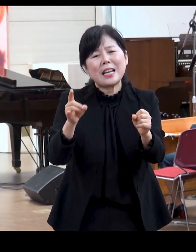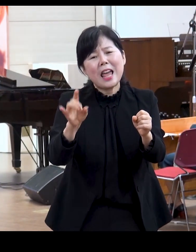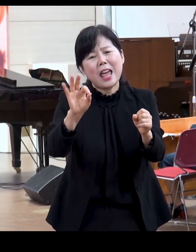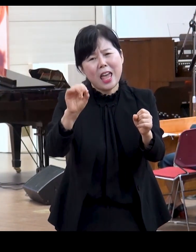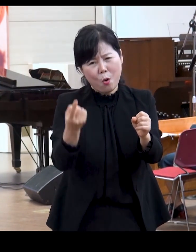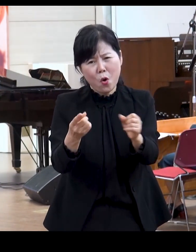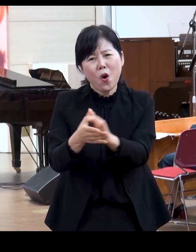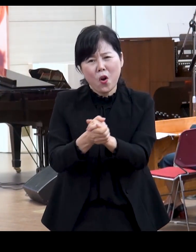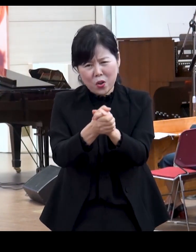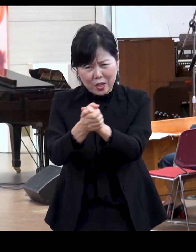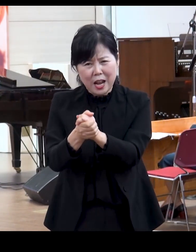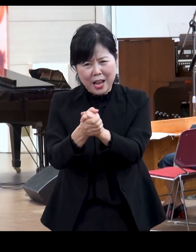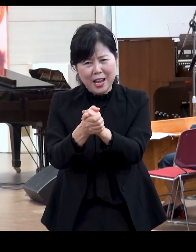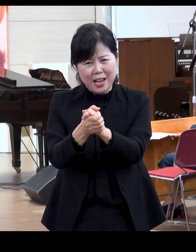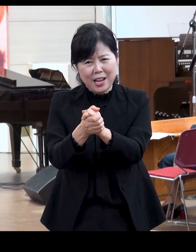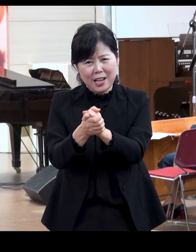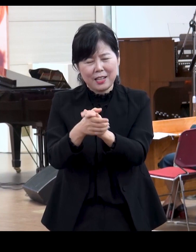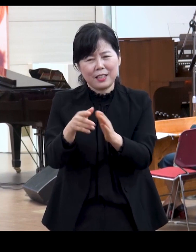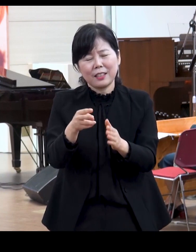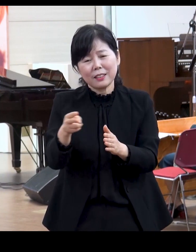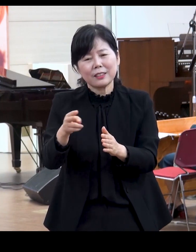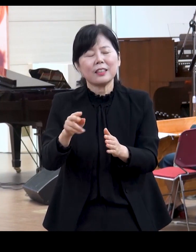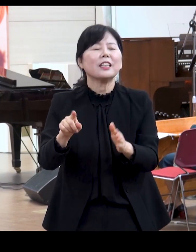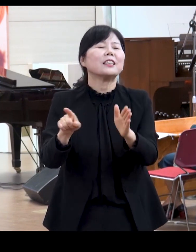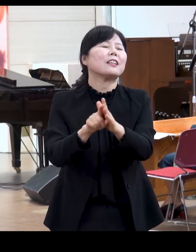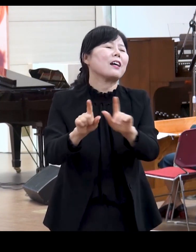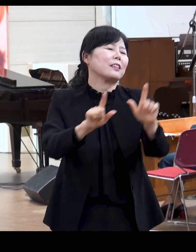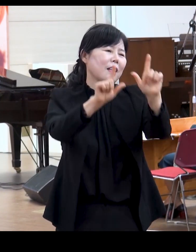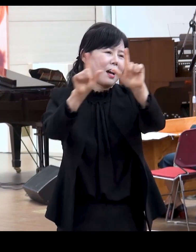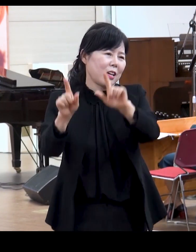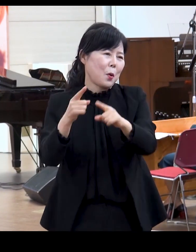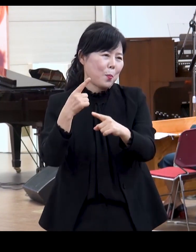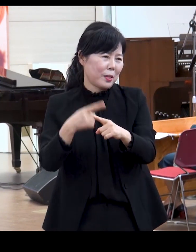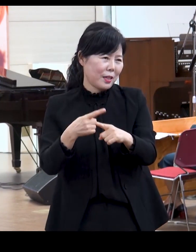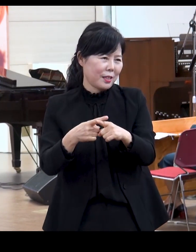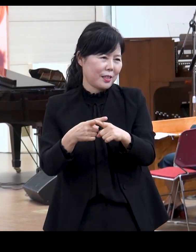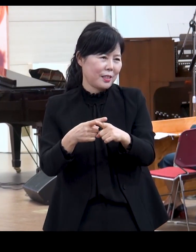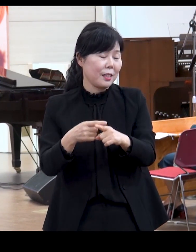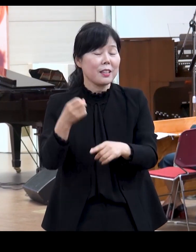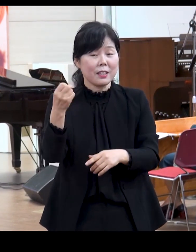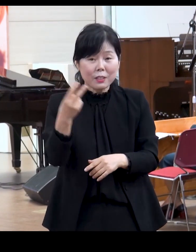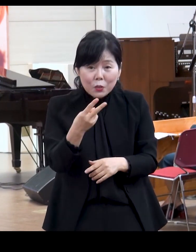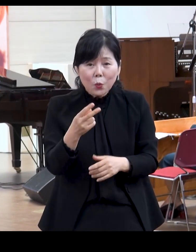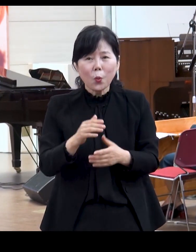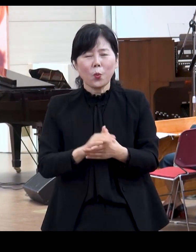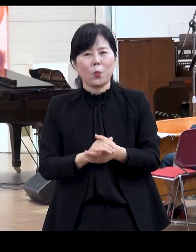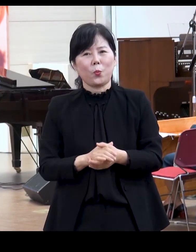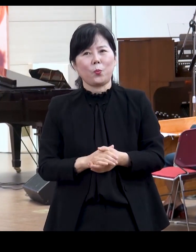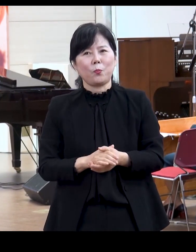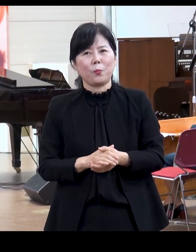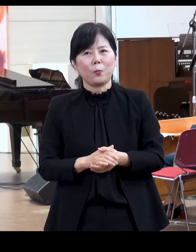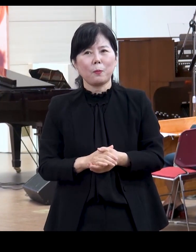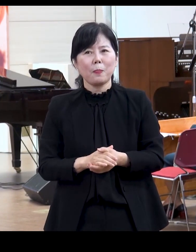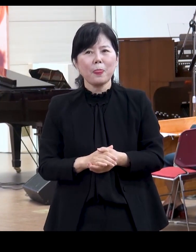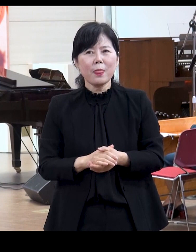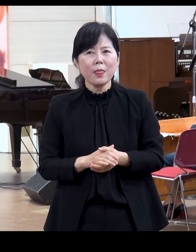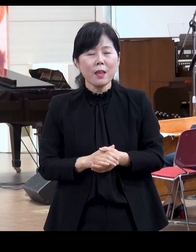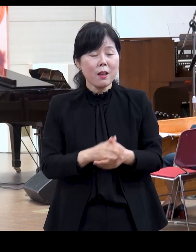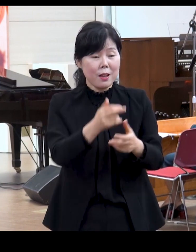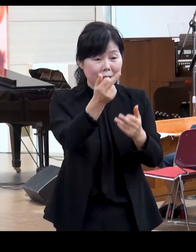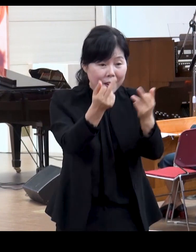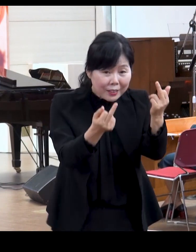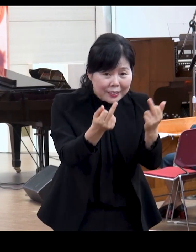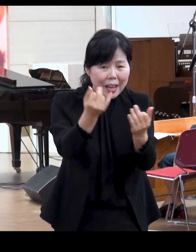스토로게, 사랑하는 것, 바로 그게 우리의 신앙생활이에요. 그러면서 어떤 일이 일어나느냐? 바로